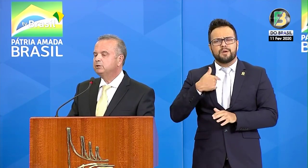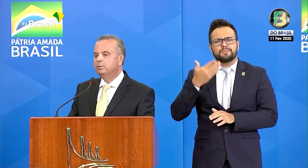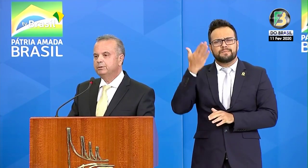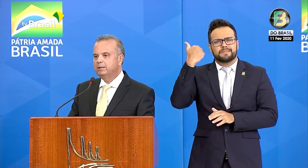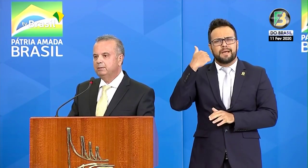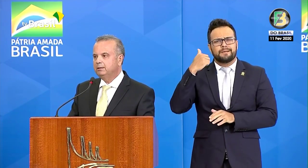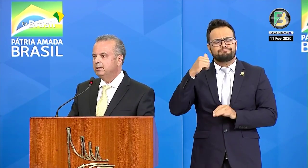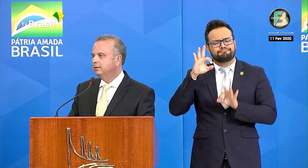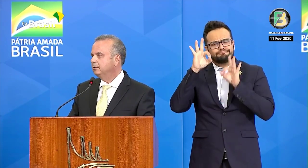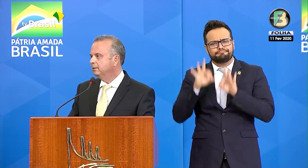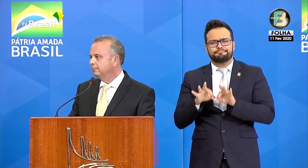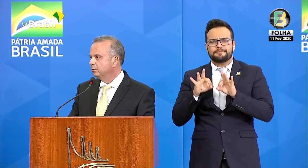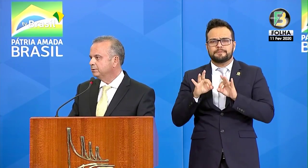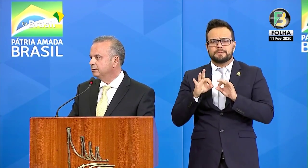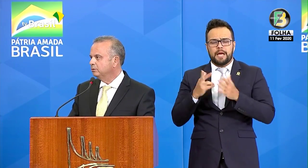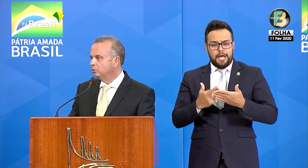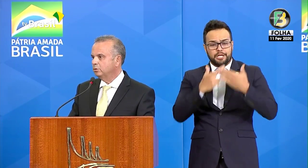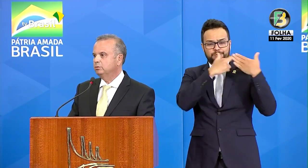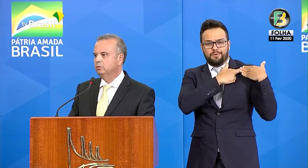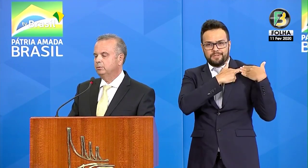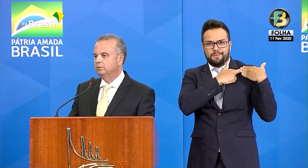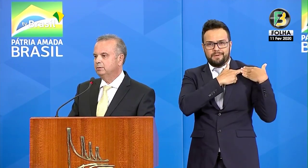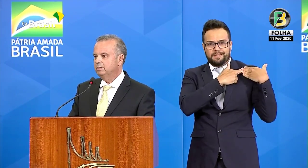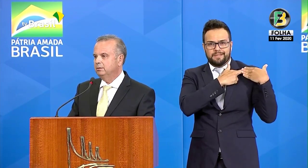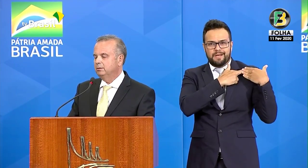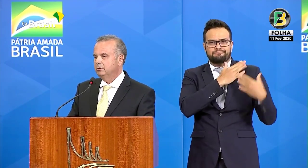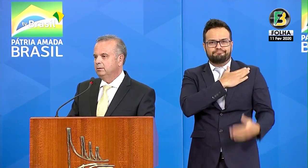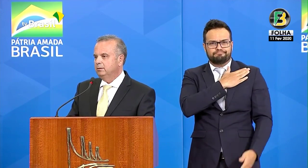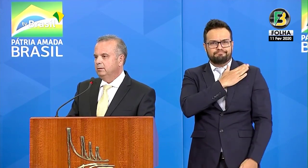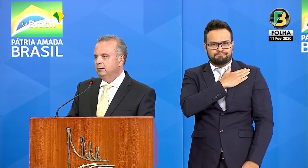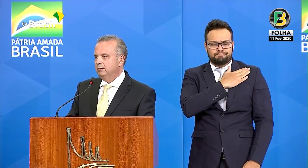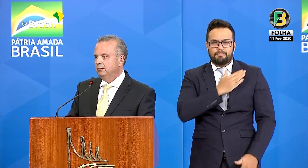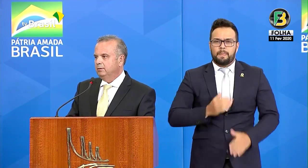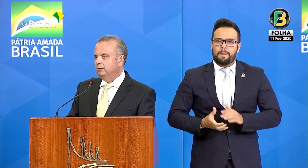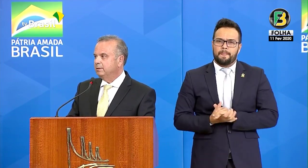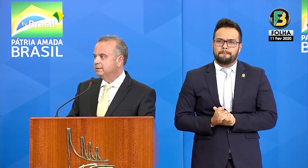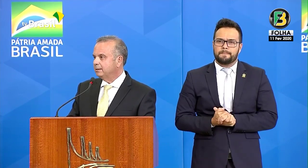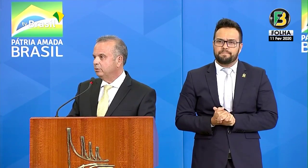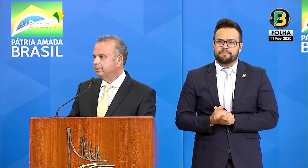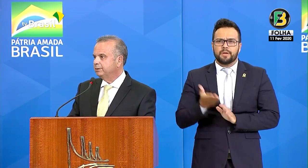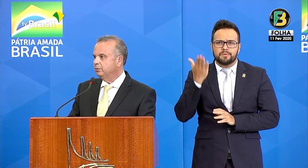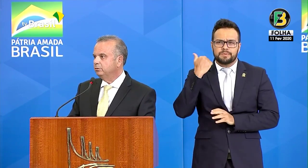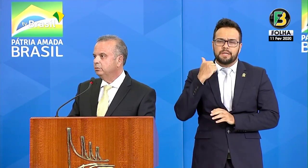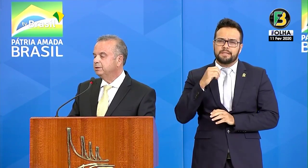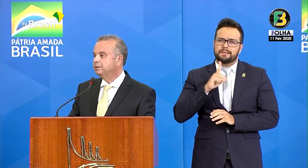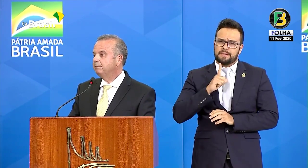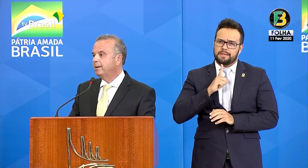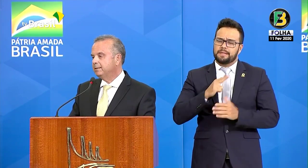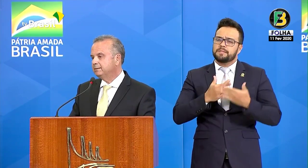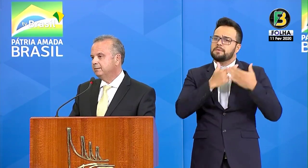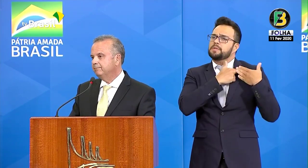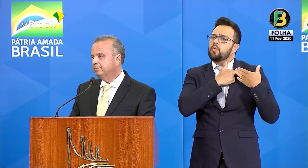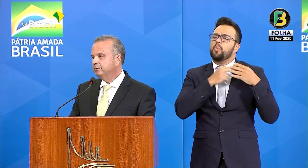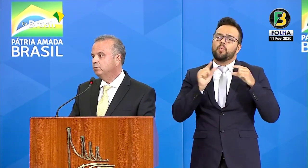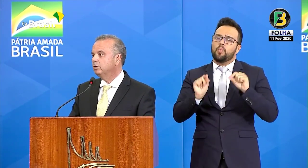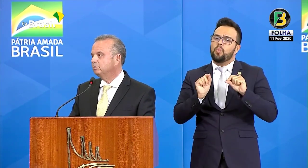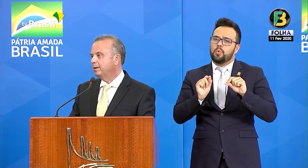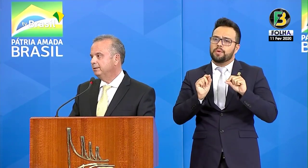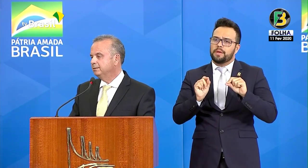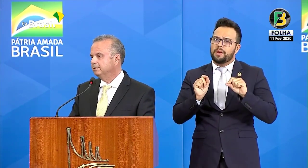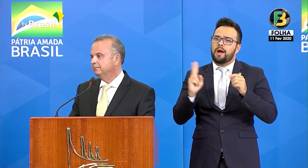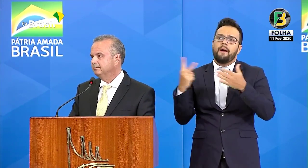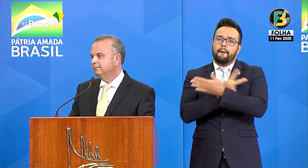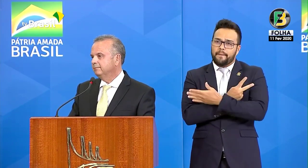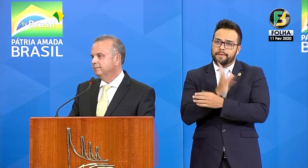noção da responsabilidade que repousa nos nossos ombros, que eu tenho a exata noção do que se passa no